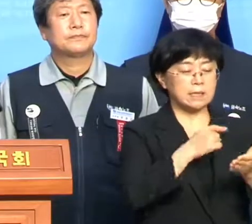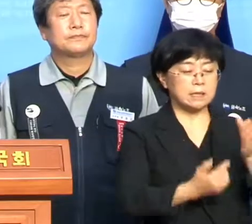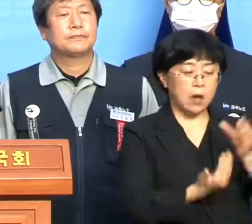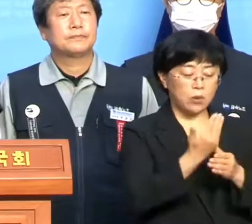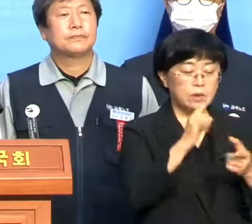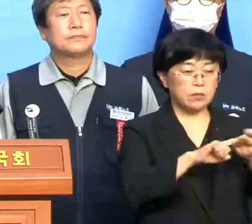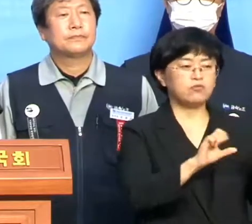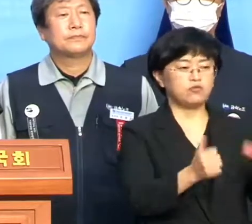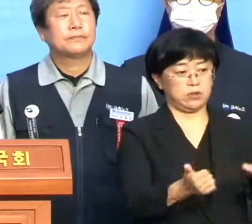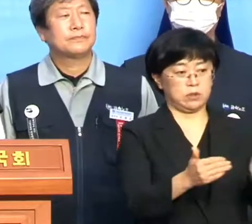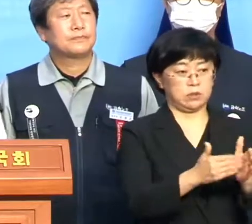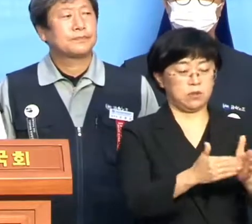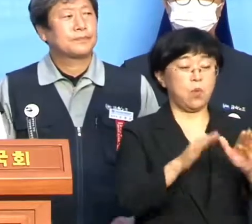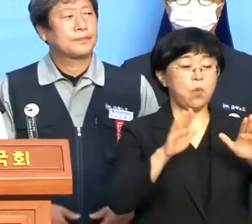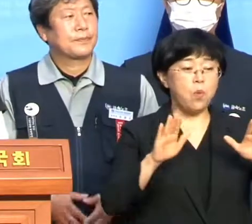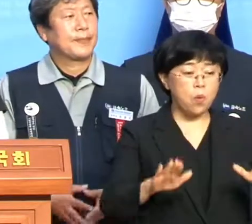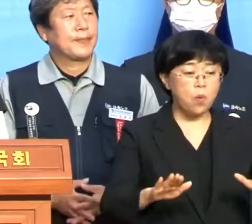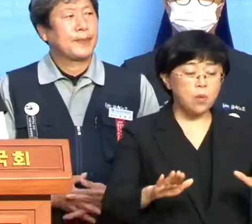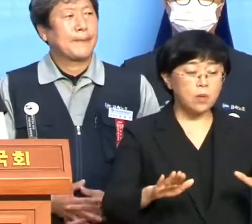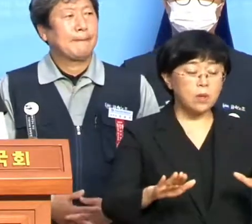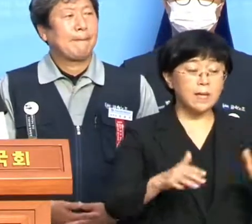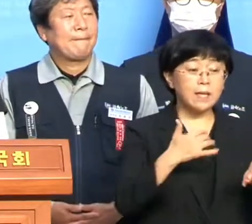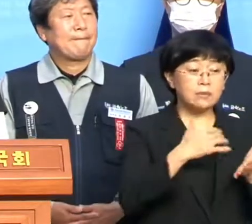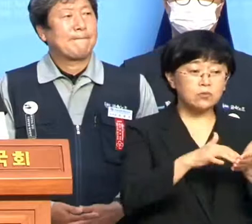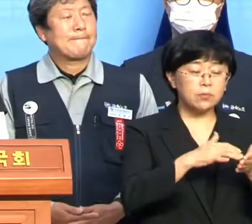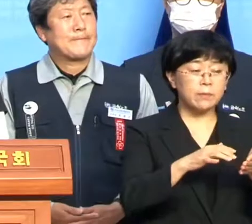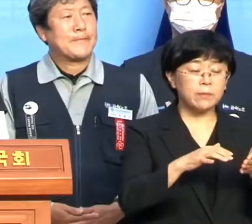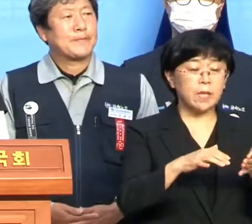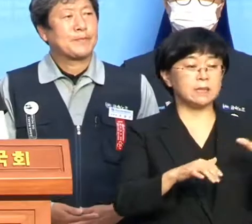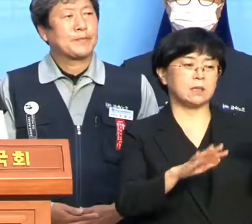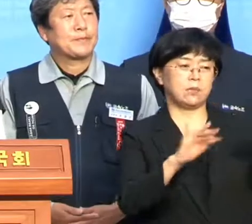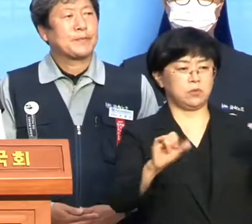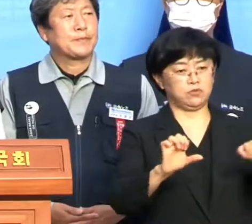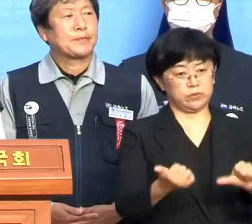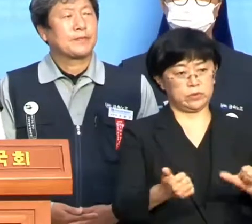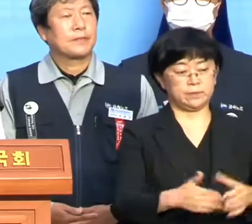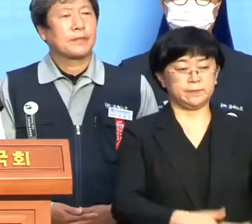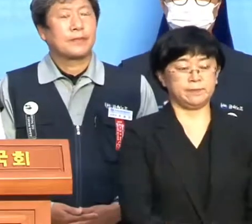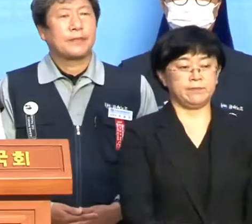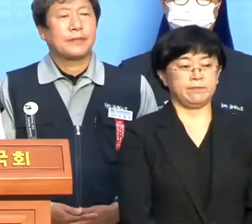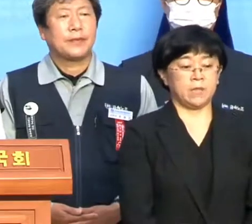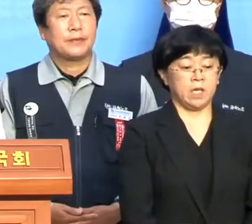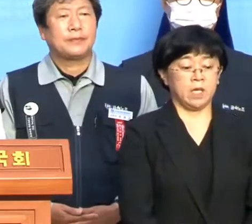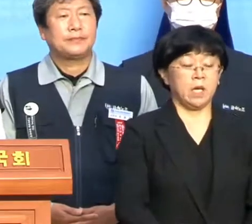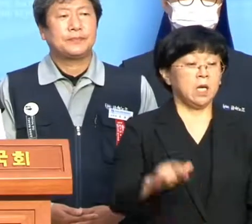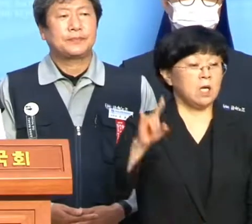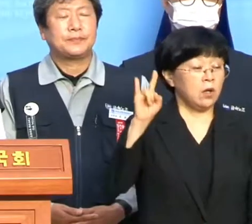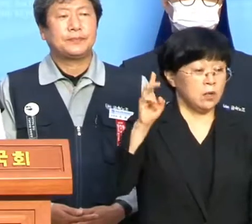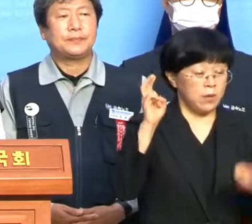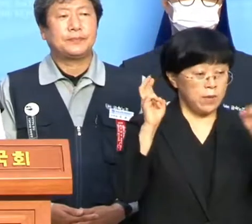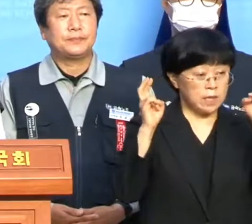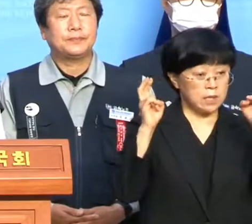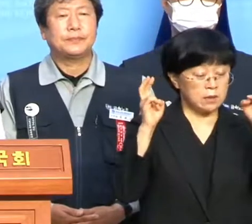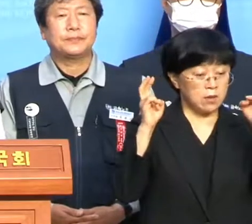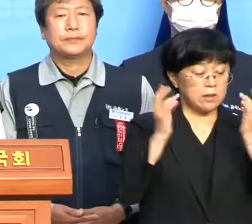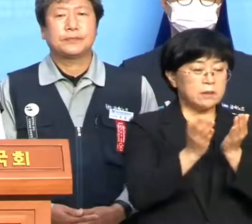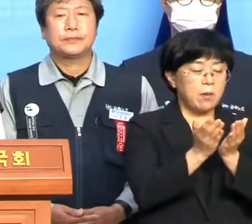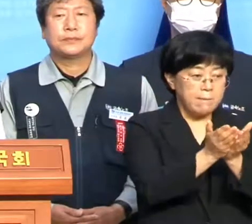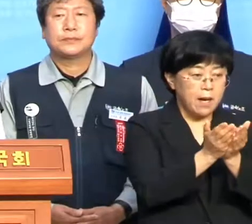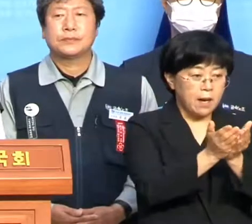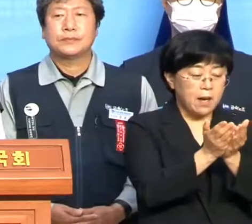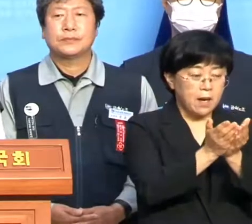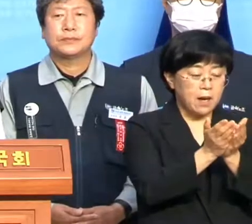올해 만 5분의 노동자가 유명을 달리해 씁니다 현대중공업에서 섬 밖은